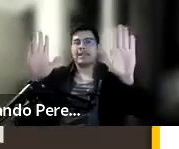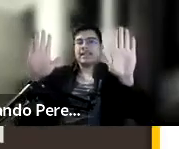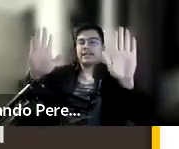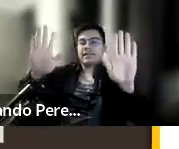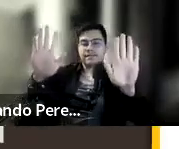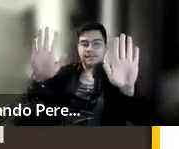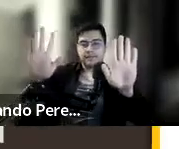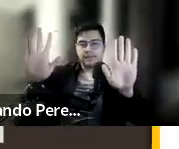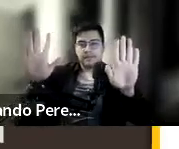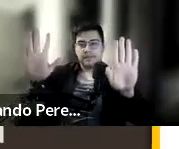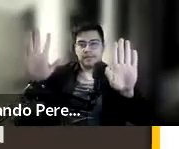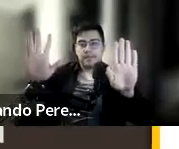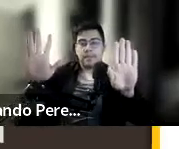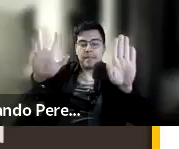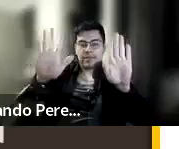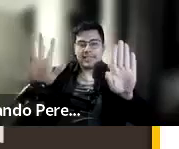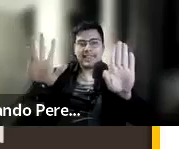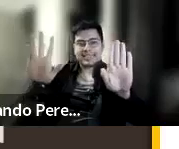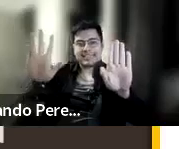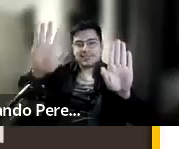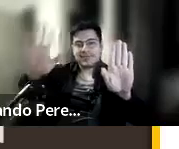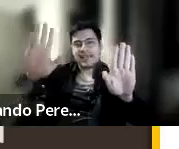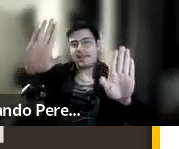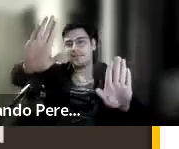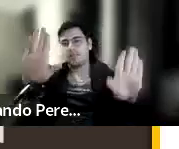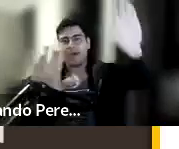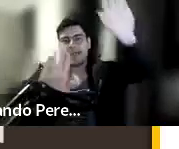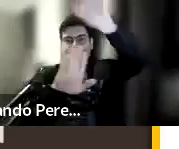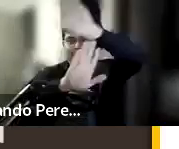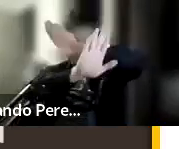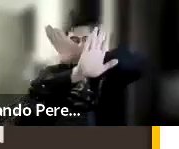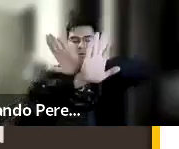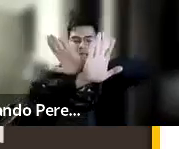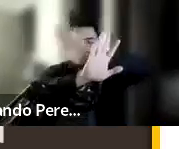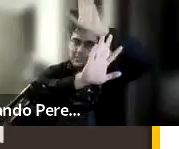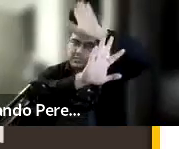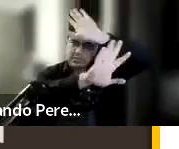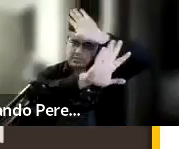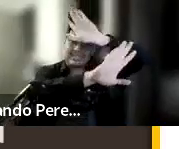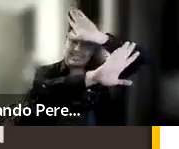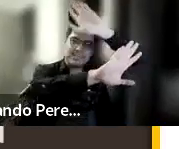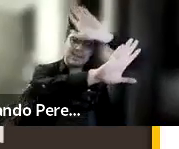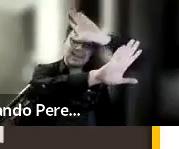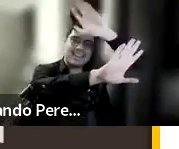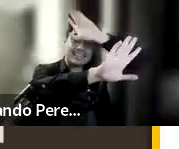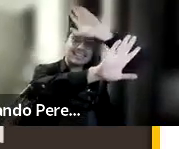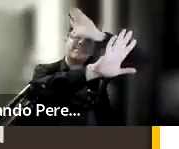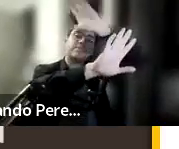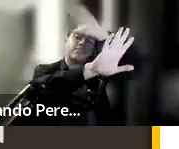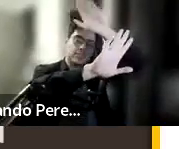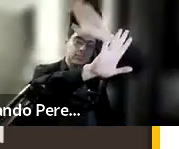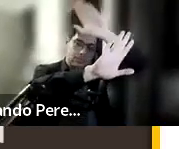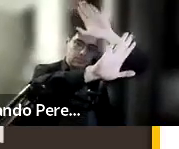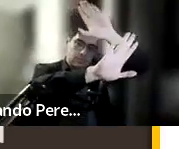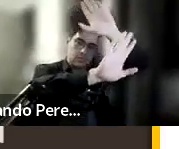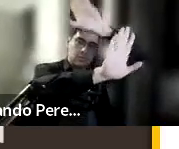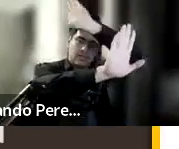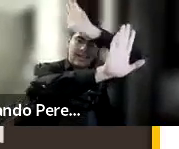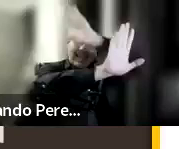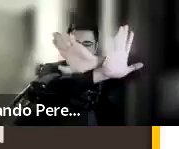buena. Pero en inglés es una buena película. Tenemos que poner siempre la descripción